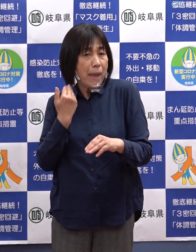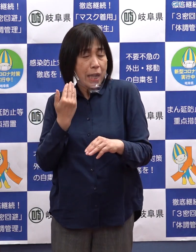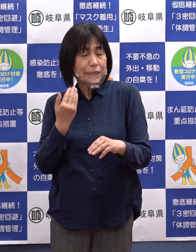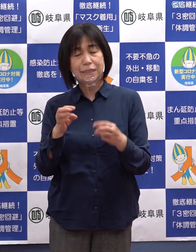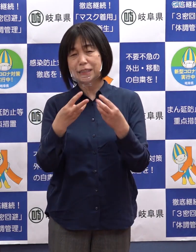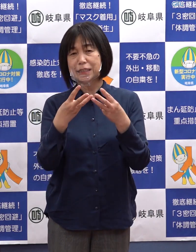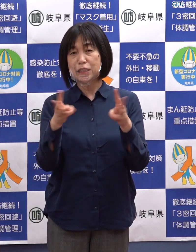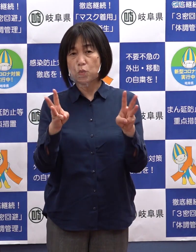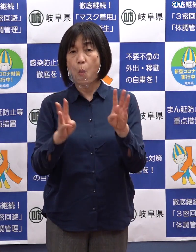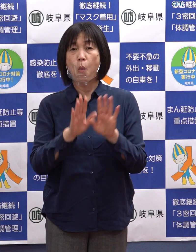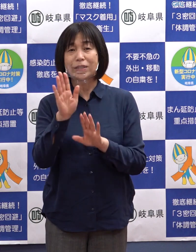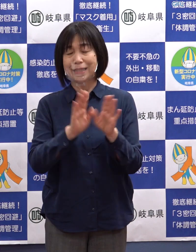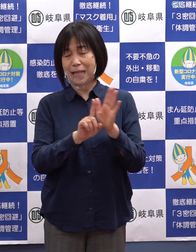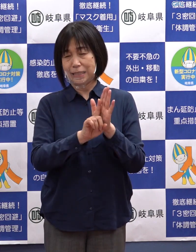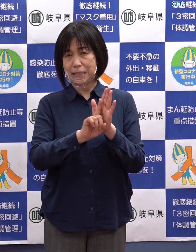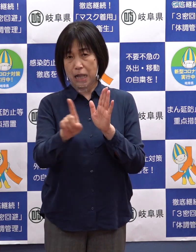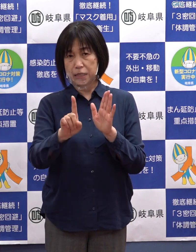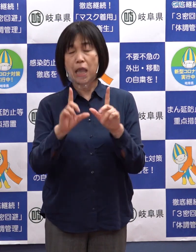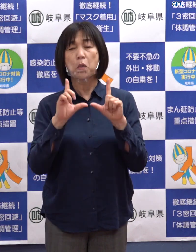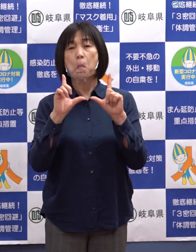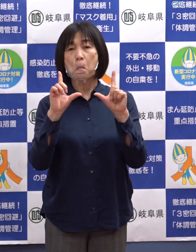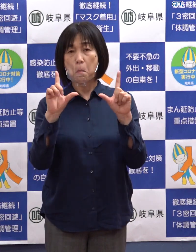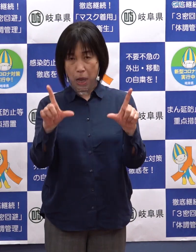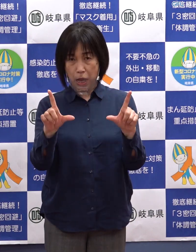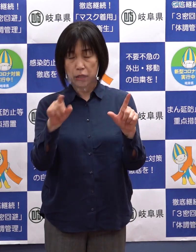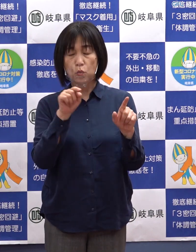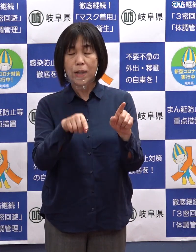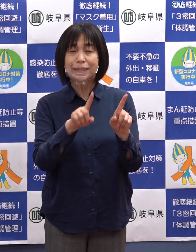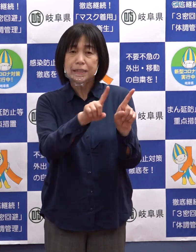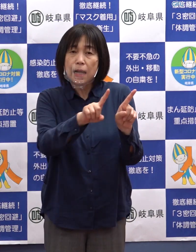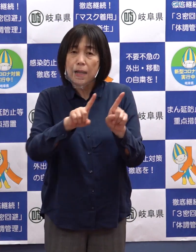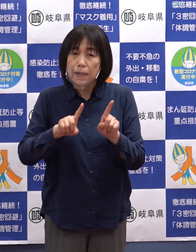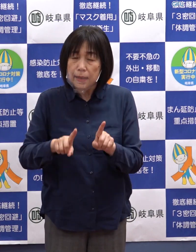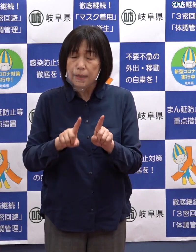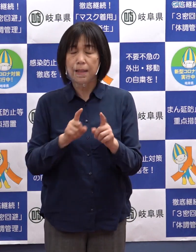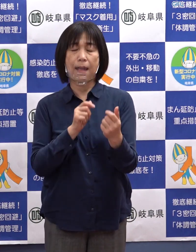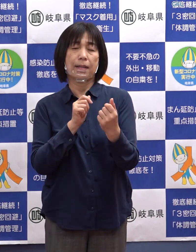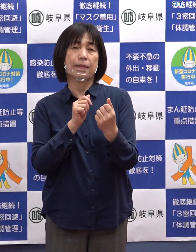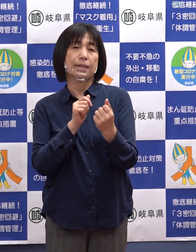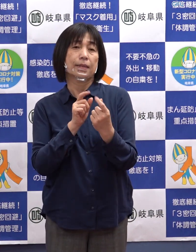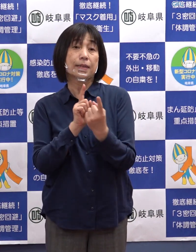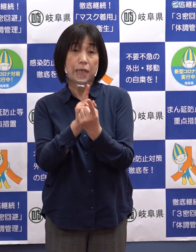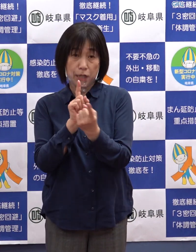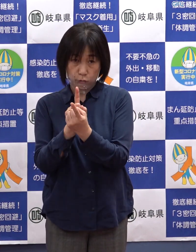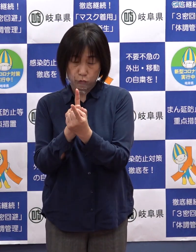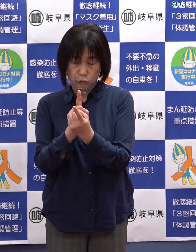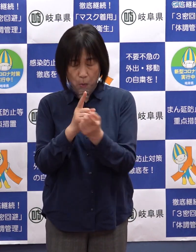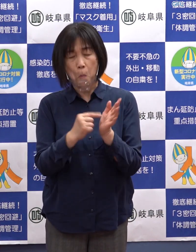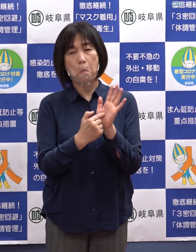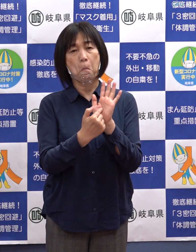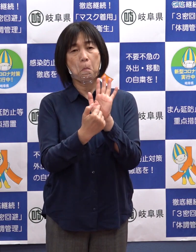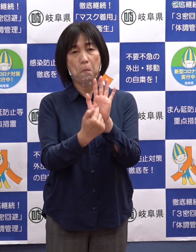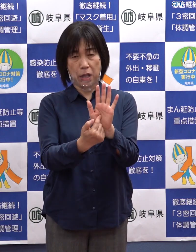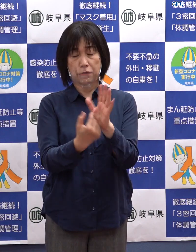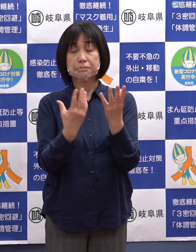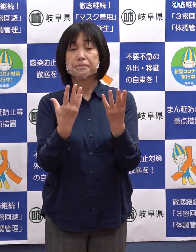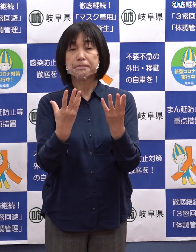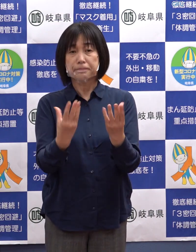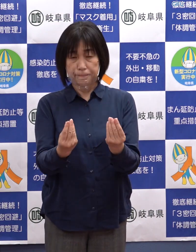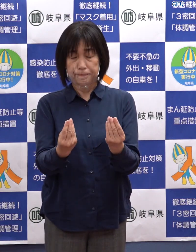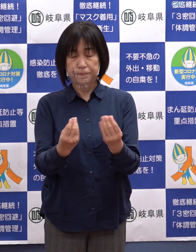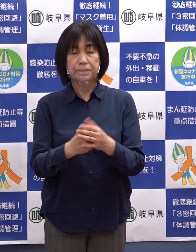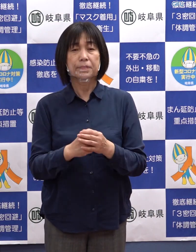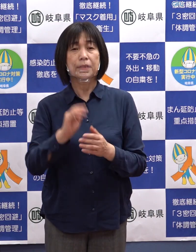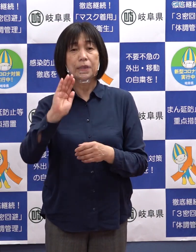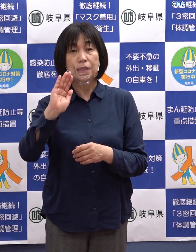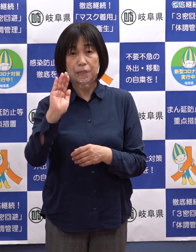ですね、それから非常事態宣言に沿った対策も打ち出してきたわけでありますけれども、そういうことにもかか